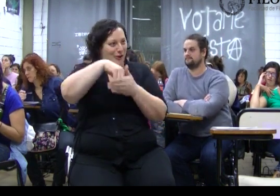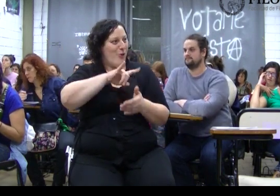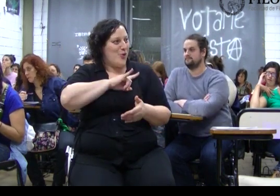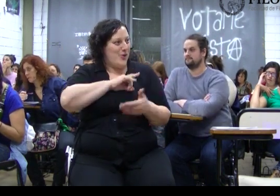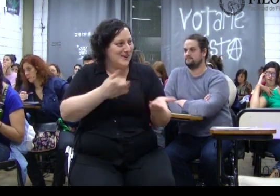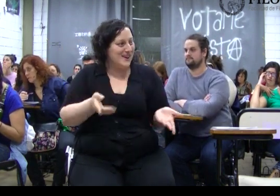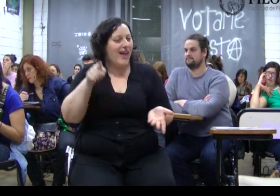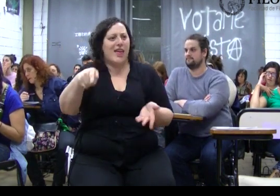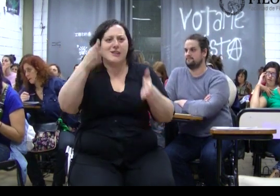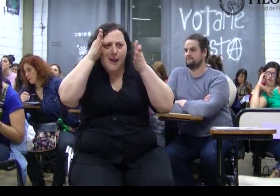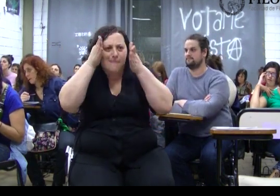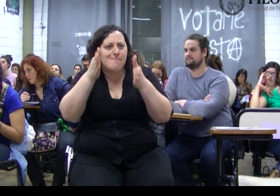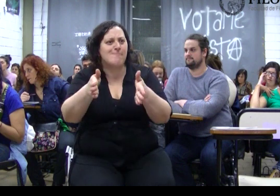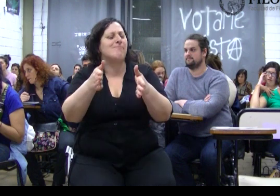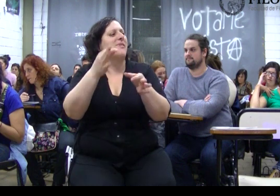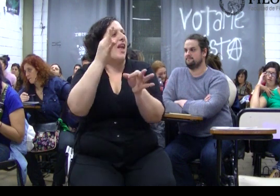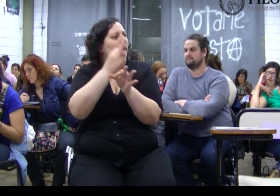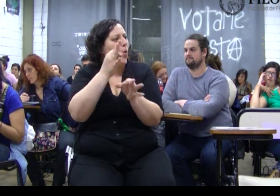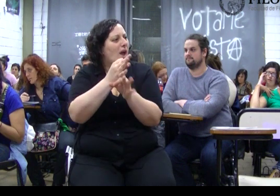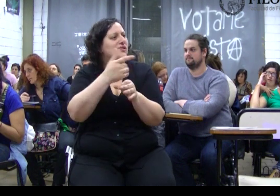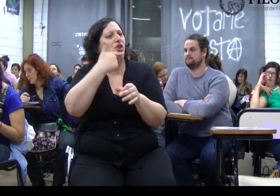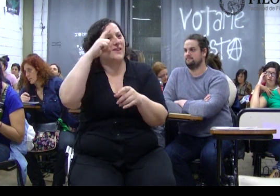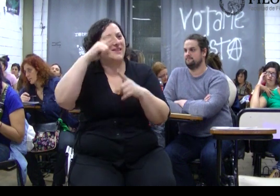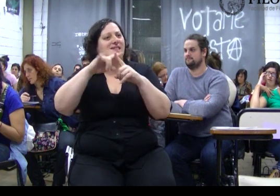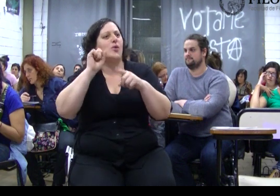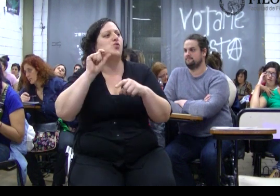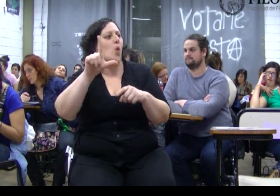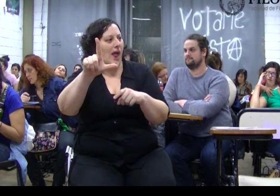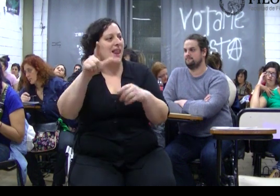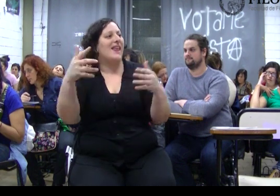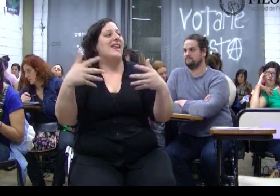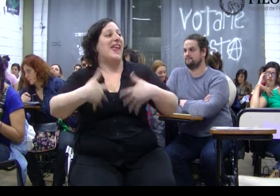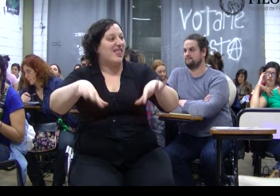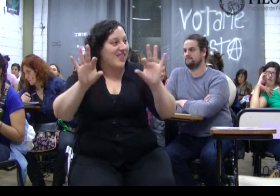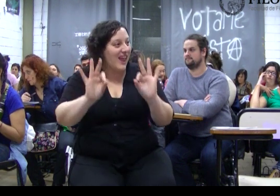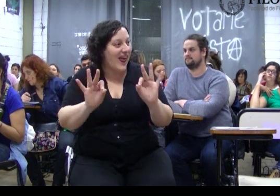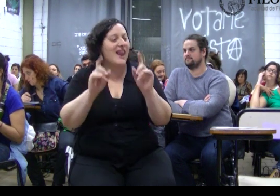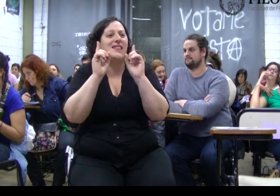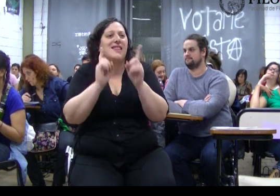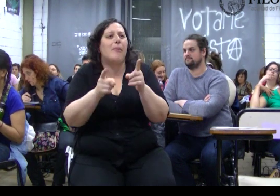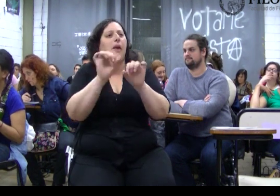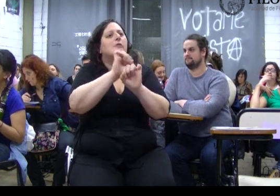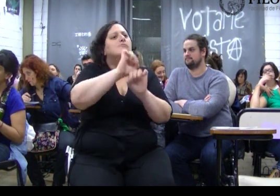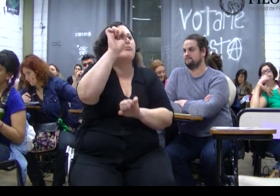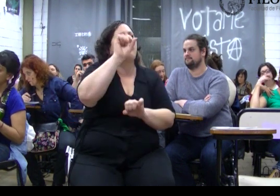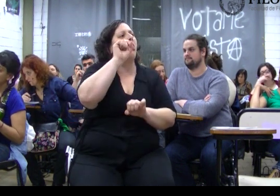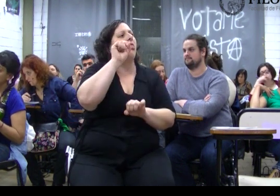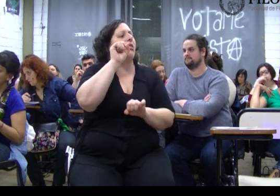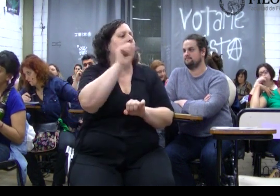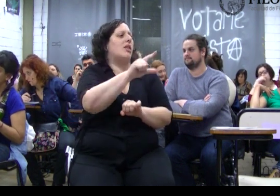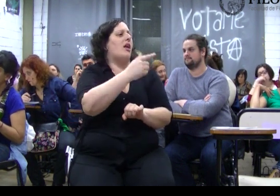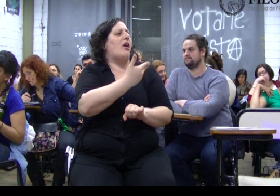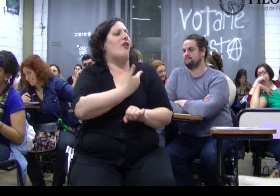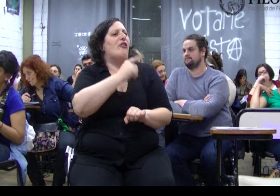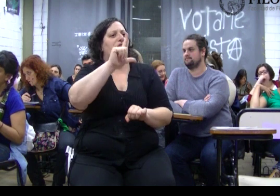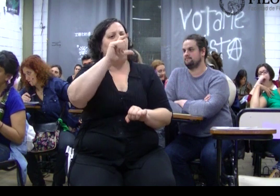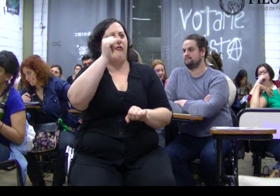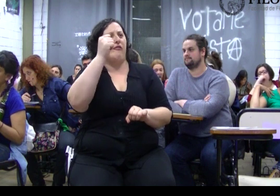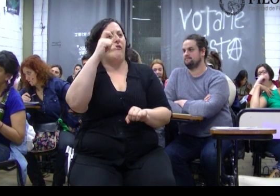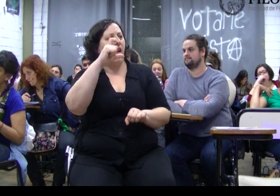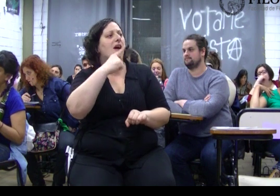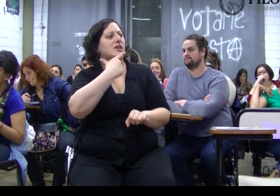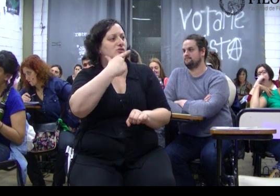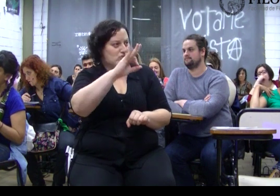especialista en educación sexual integral, diplomada en Claxon, pedagogía de las diferencias y es maestranda de la UNFRE